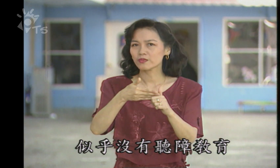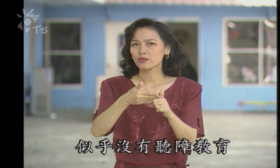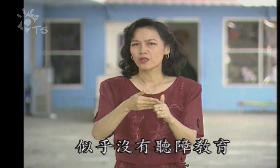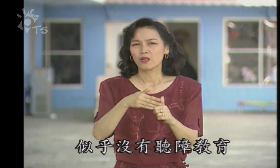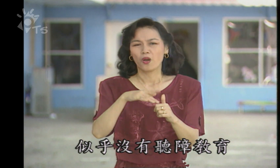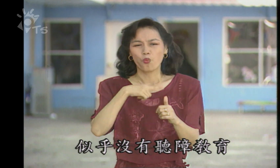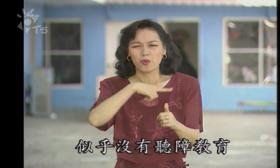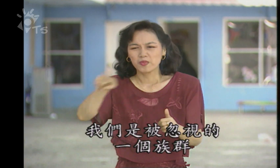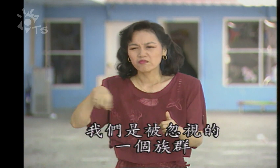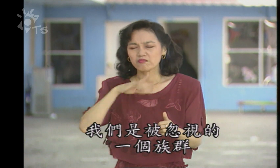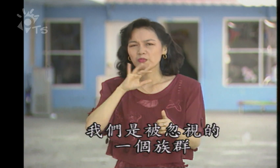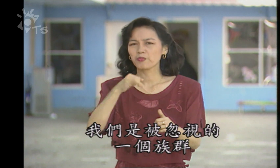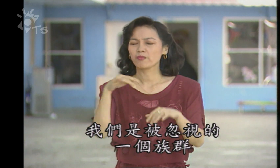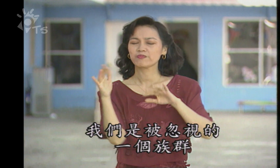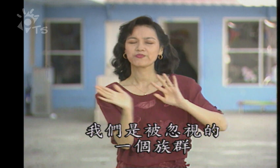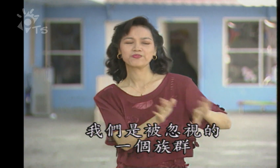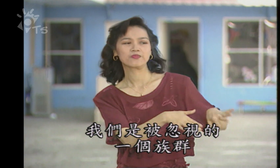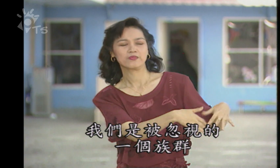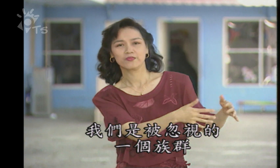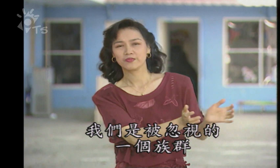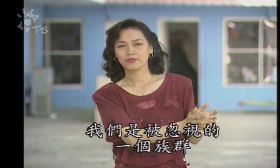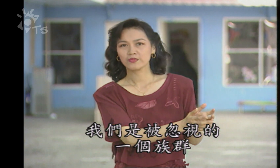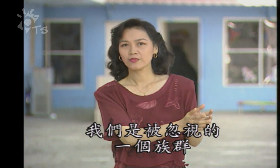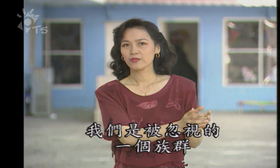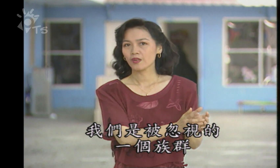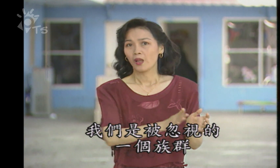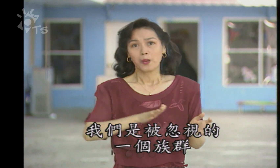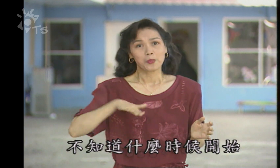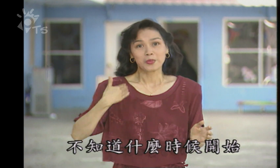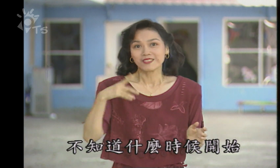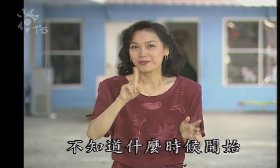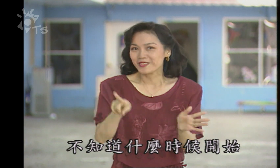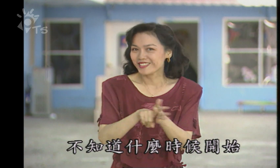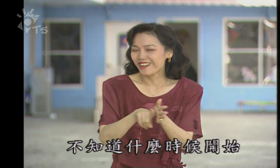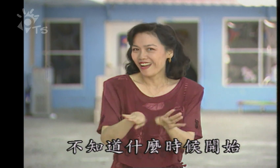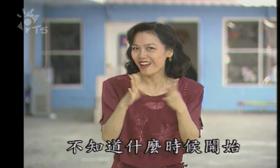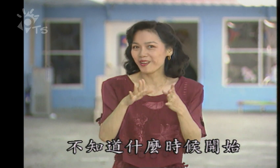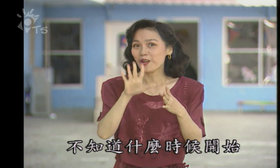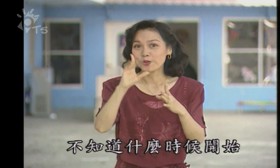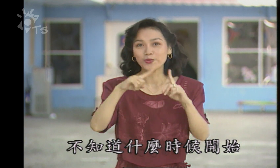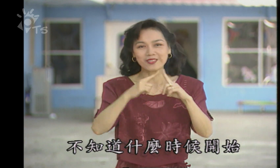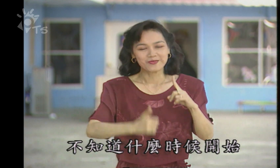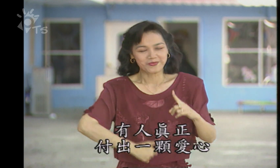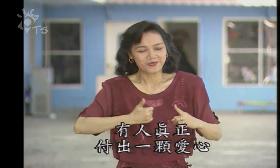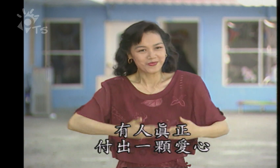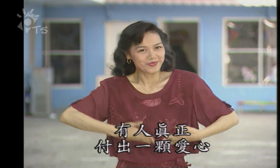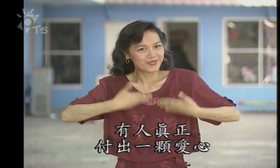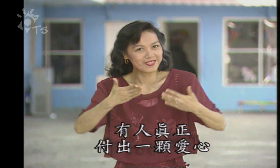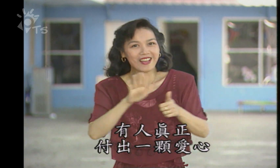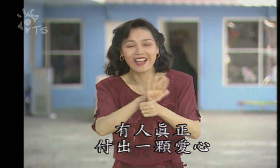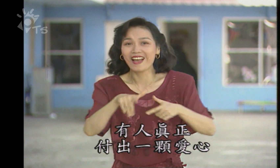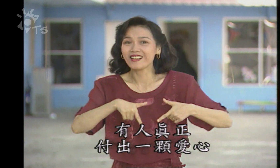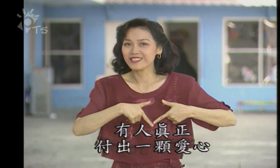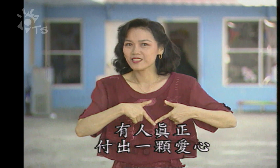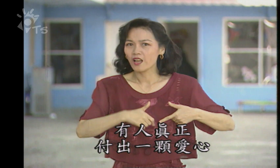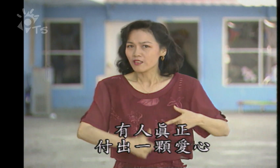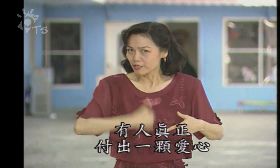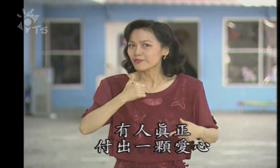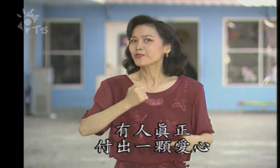育，我们是被忽视的一个族群。不知道什么时候开始，有人真正付出一颗爱心，真